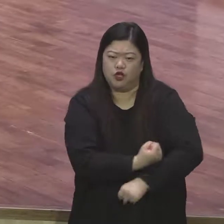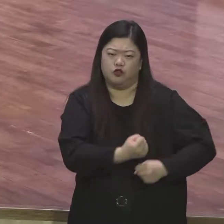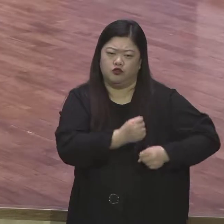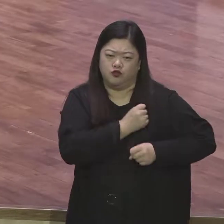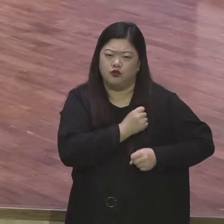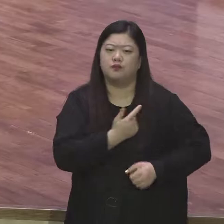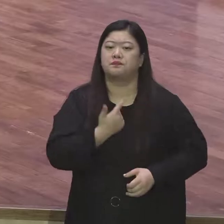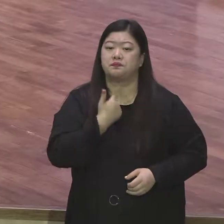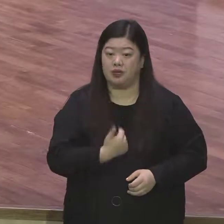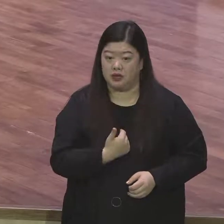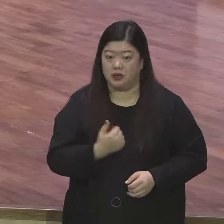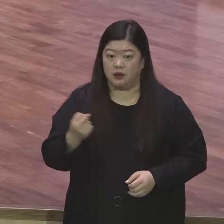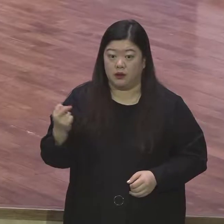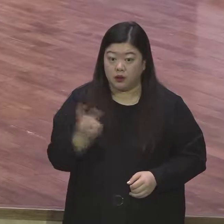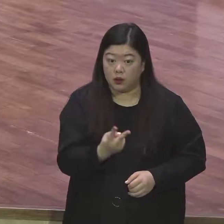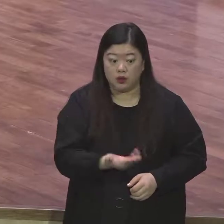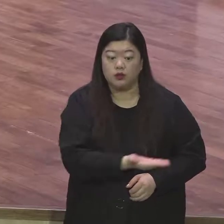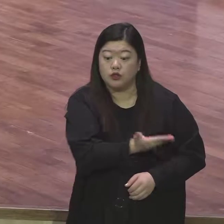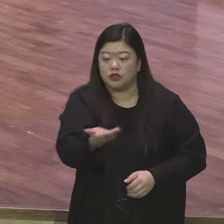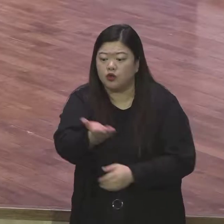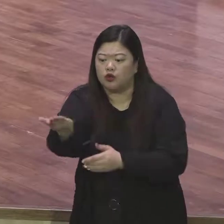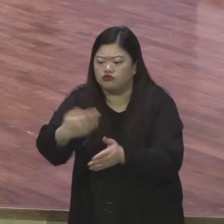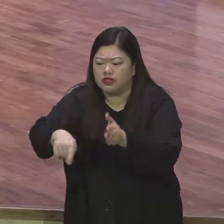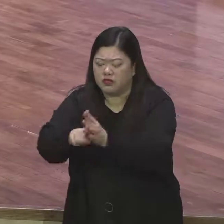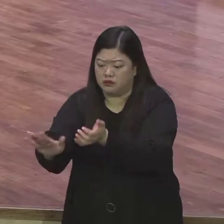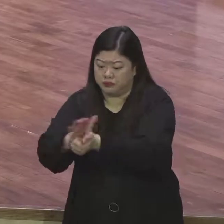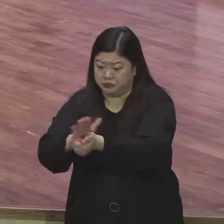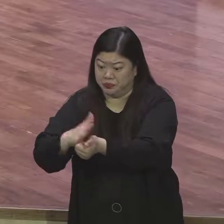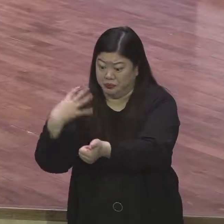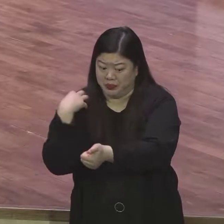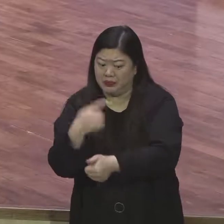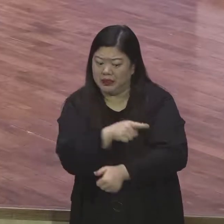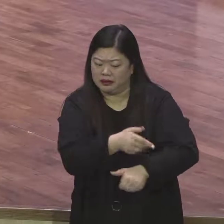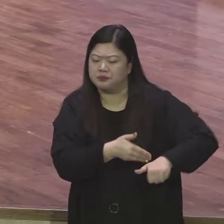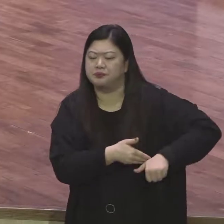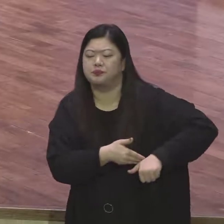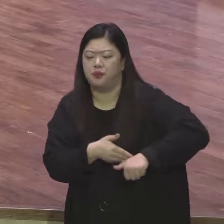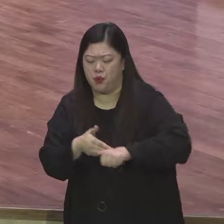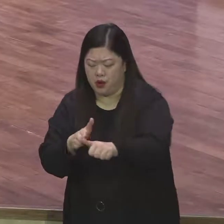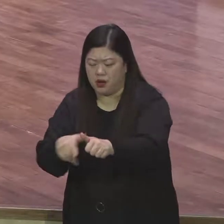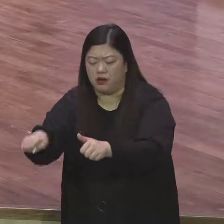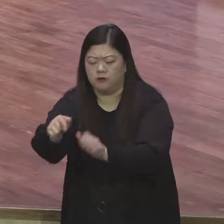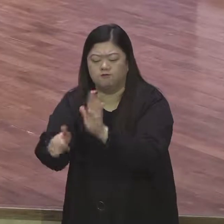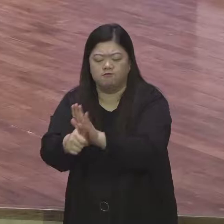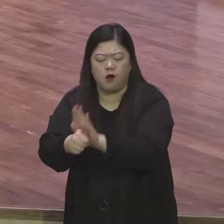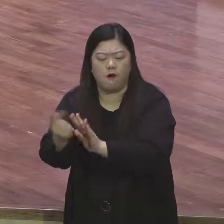자요 너희 사자로 내가 설 것을 돕는 자라.